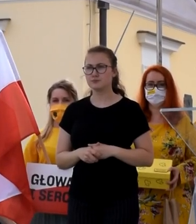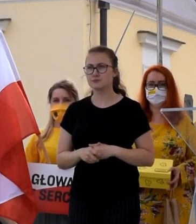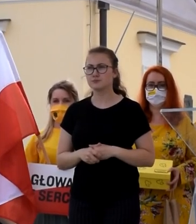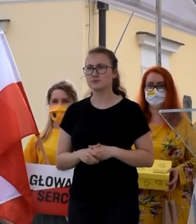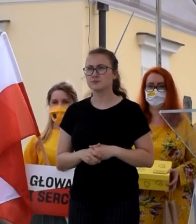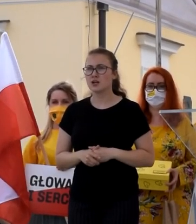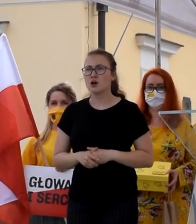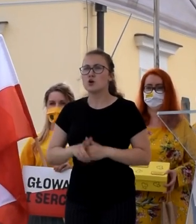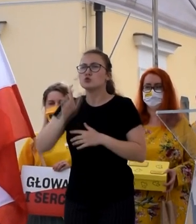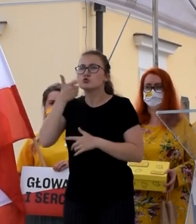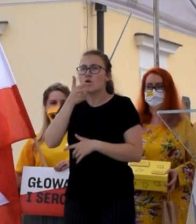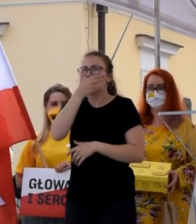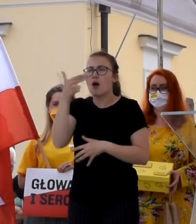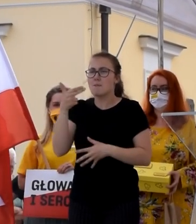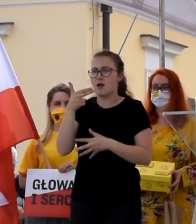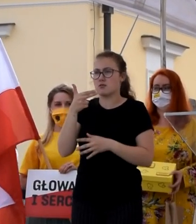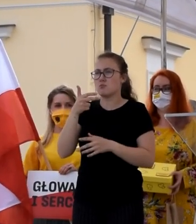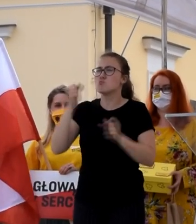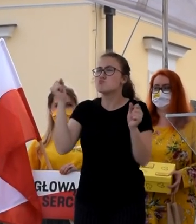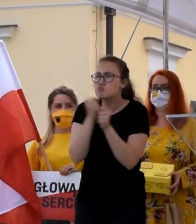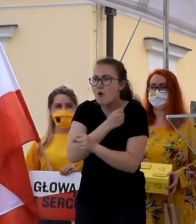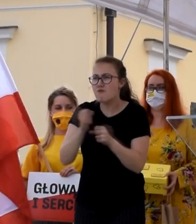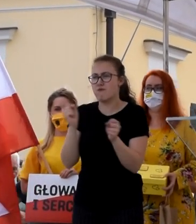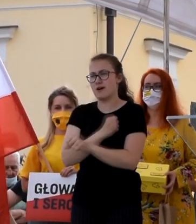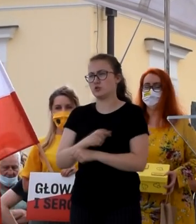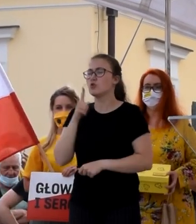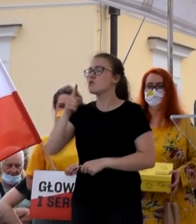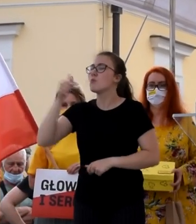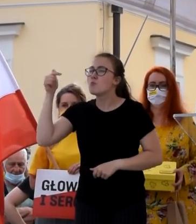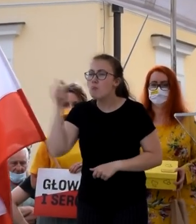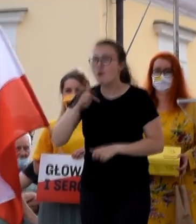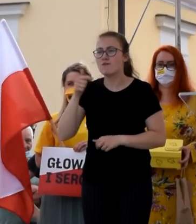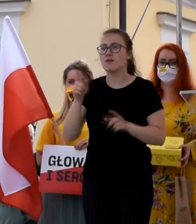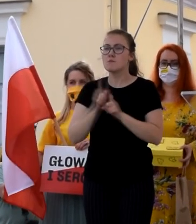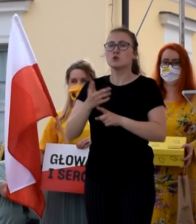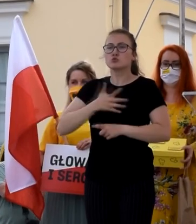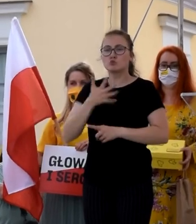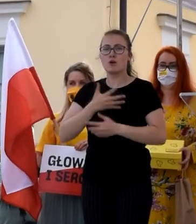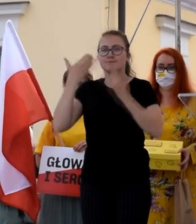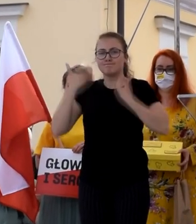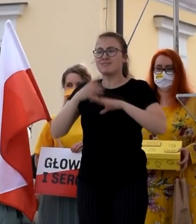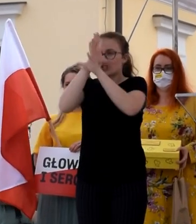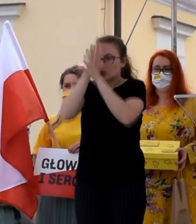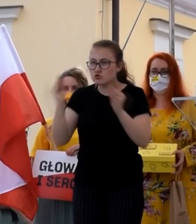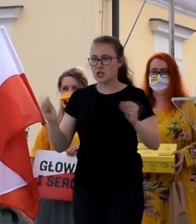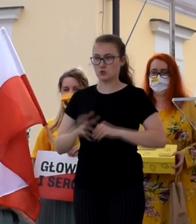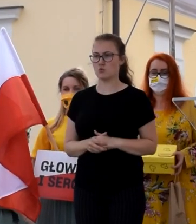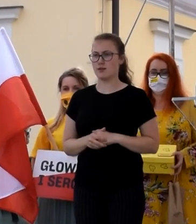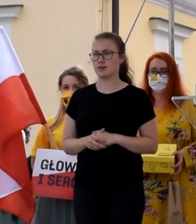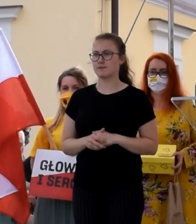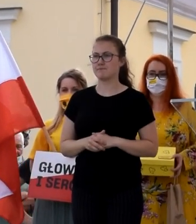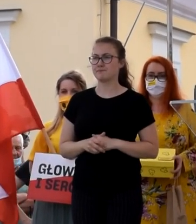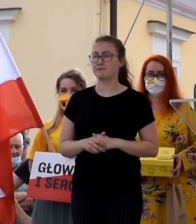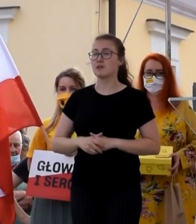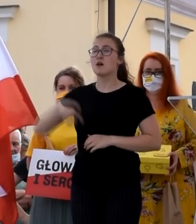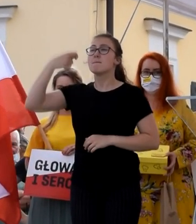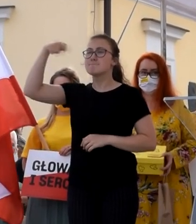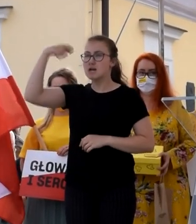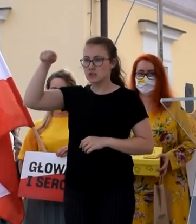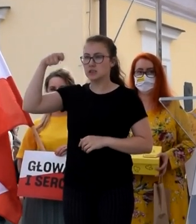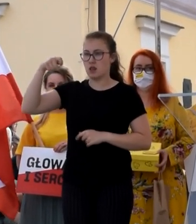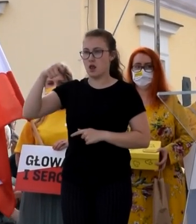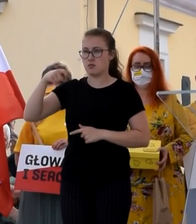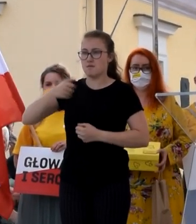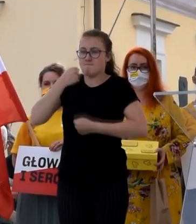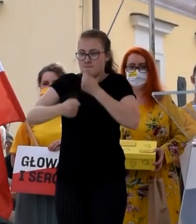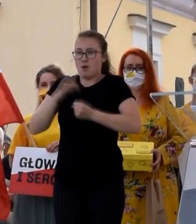Rzeczy poważne zasługują na powagę i szacunek. Urząd prezydenta zasługuje na